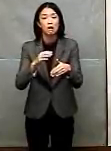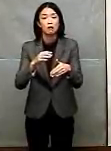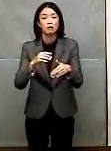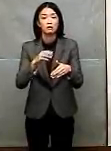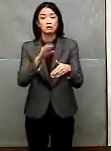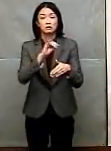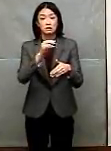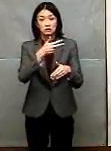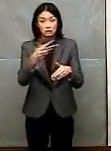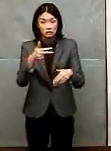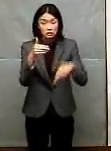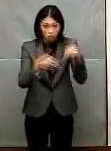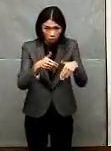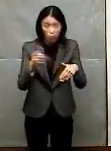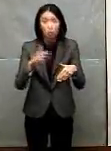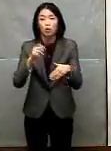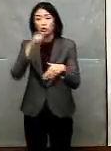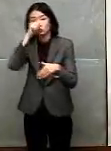ですか。